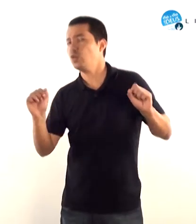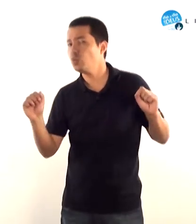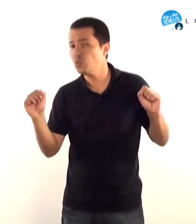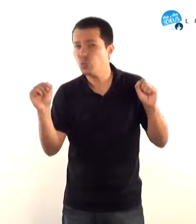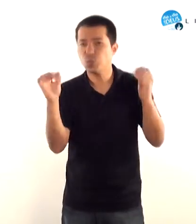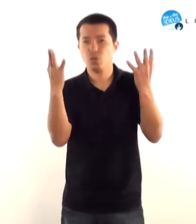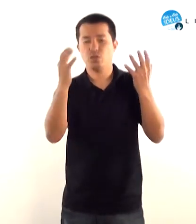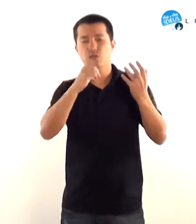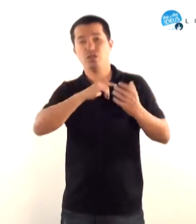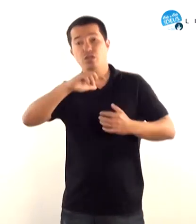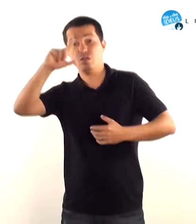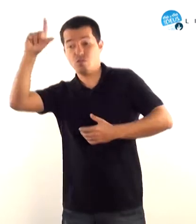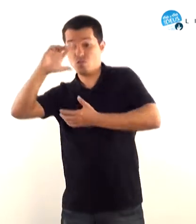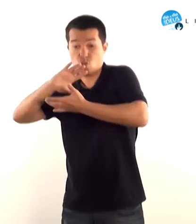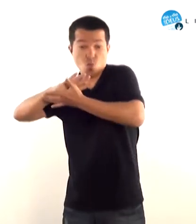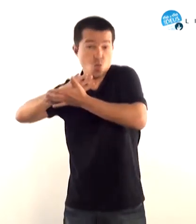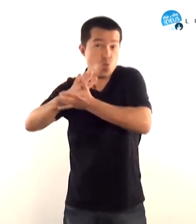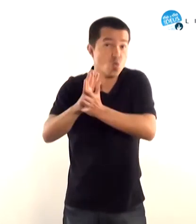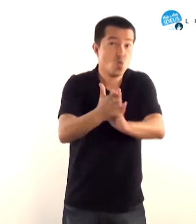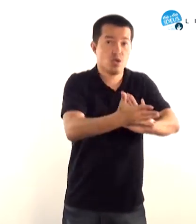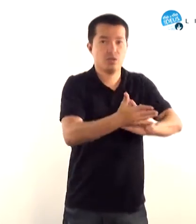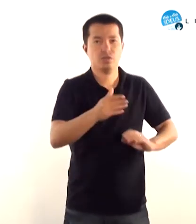de Deus. E ele vai dizer assim,